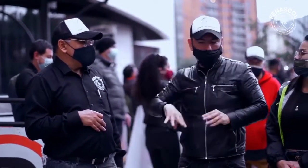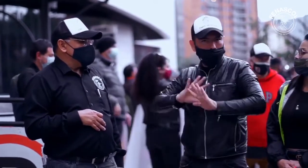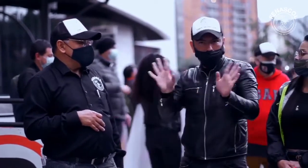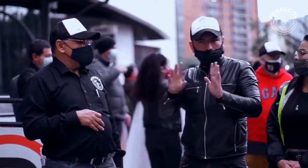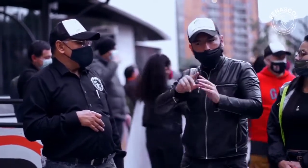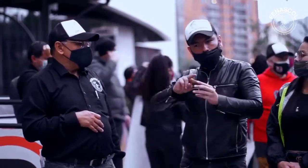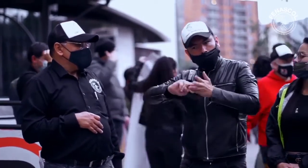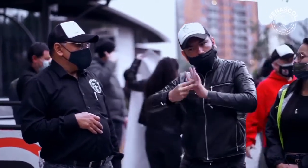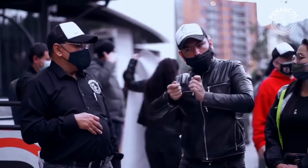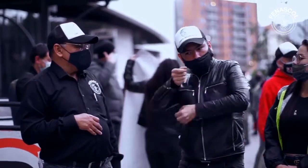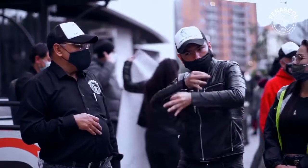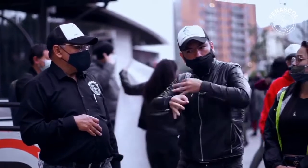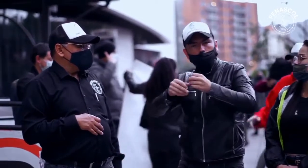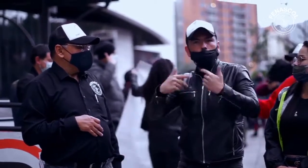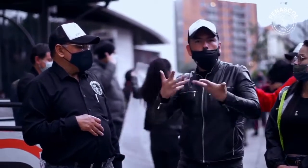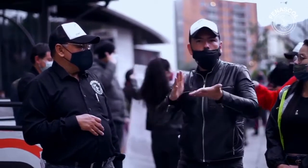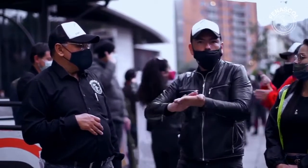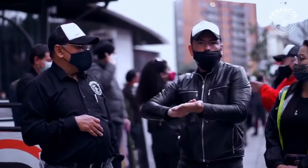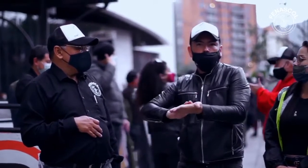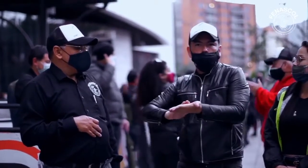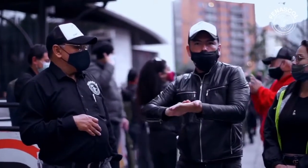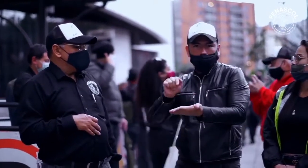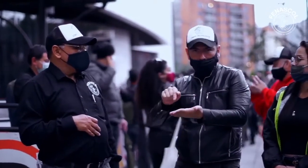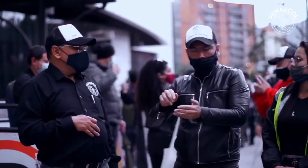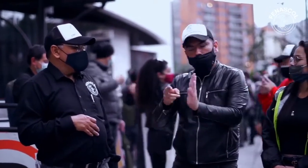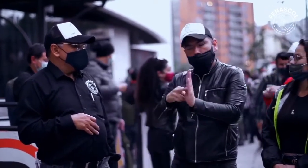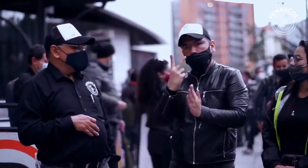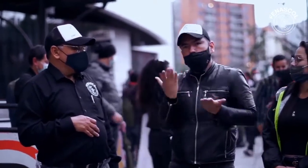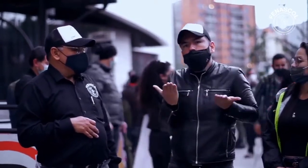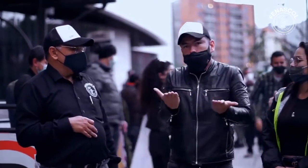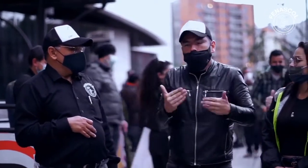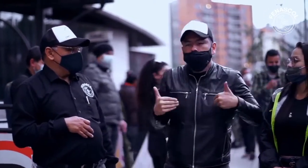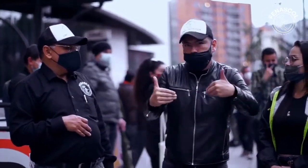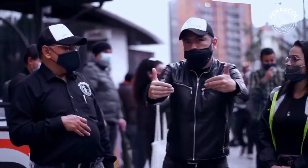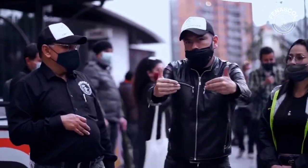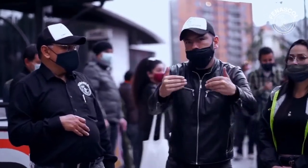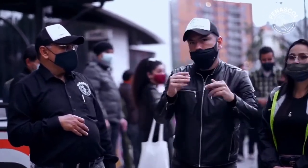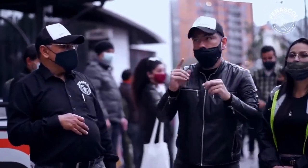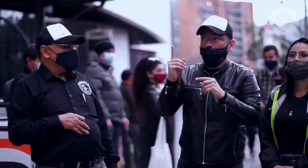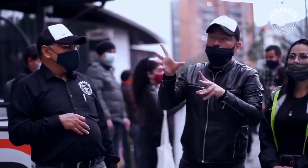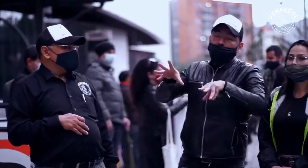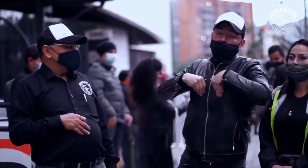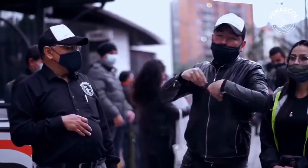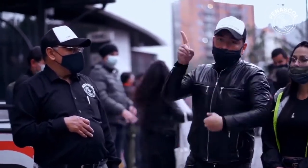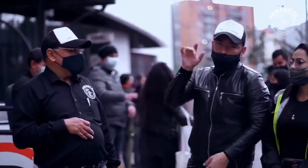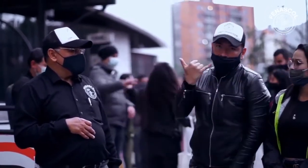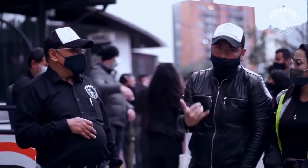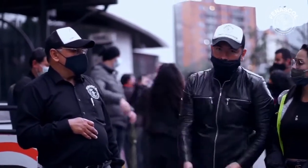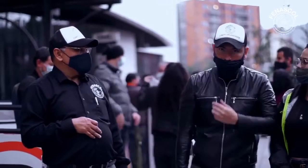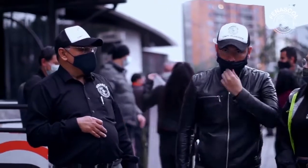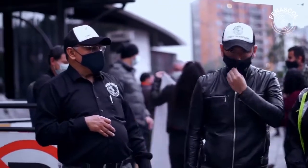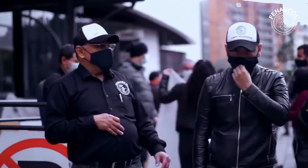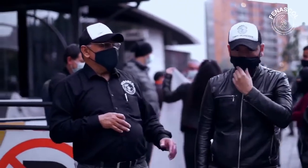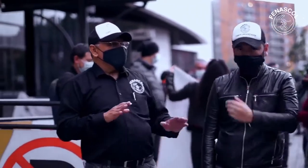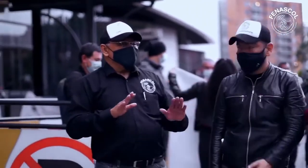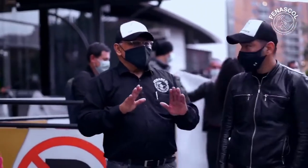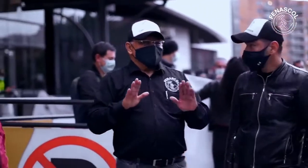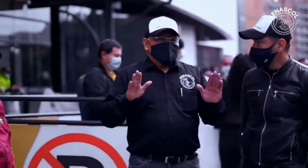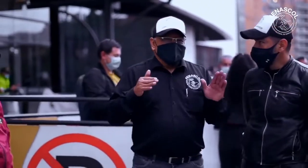requerimiento de ayuda auditiva. Esos son los cambios en los que se están trabajando y lo que se empieza a solucionar se van a llevar en paralelo y aceptaron esas propuestas.